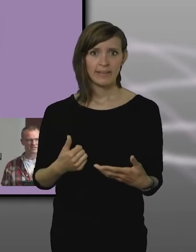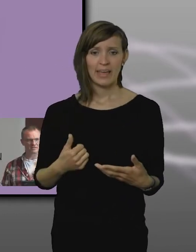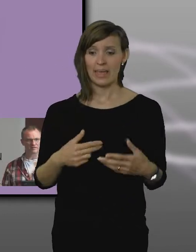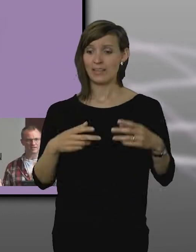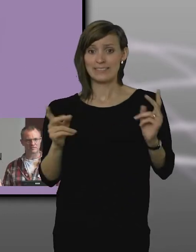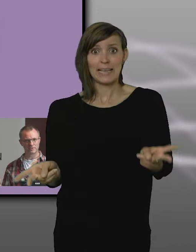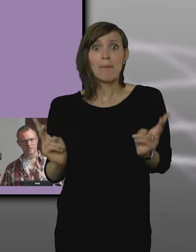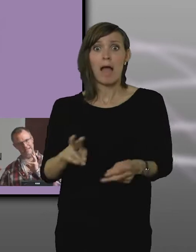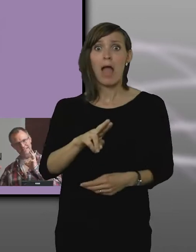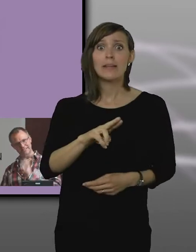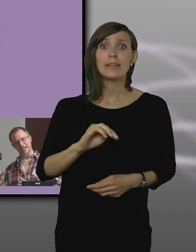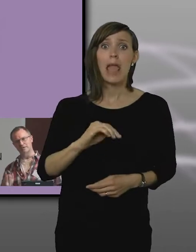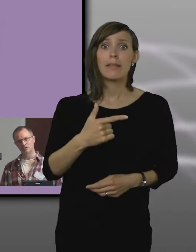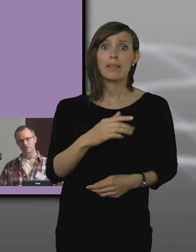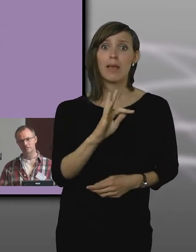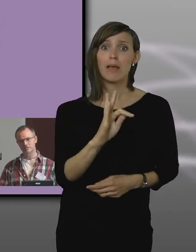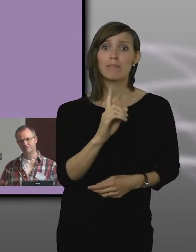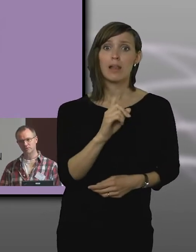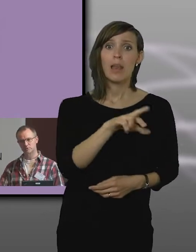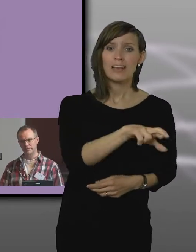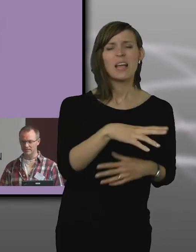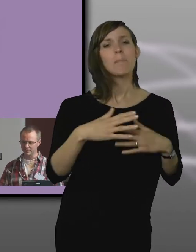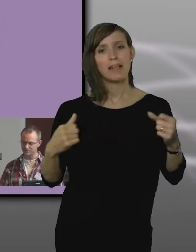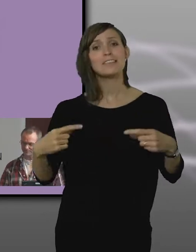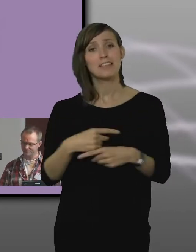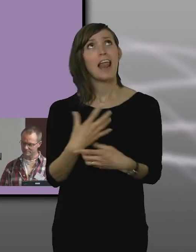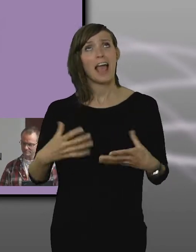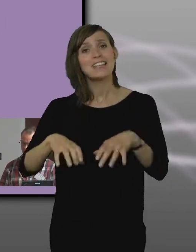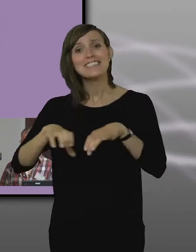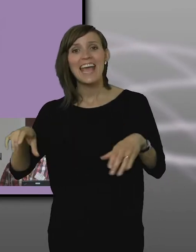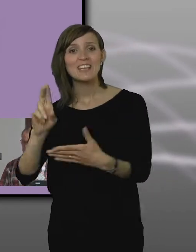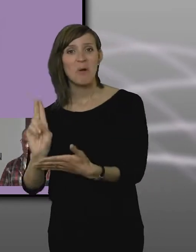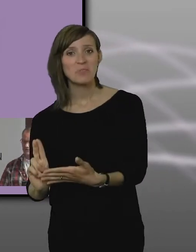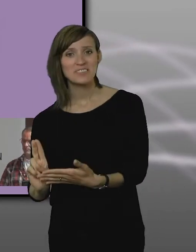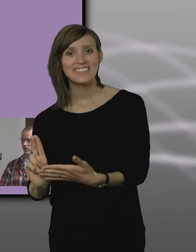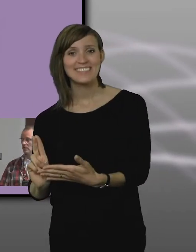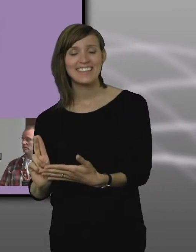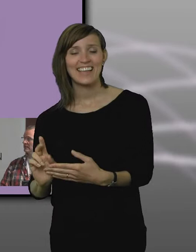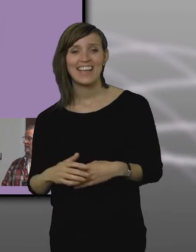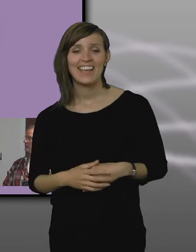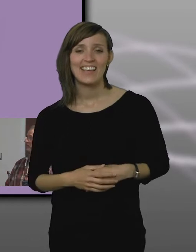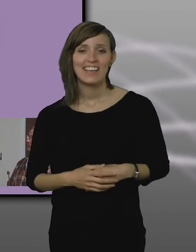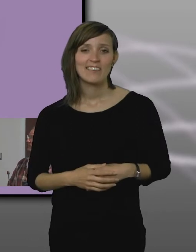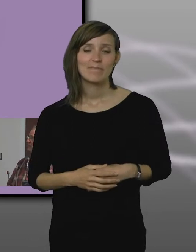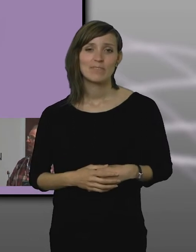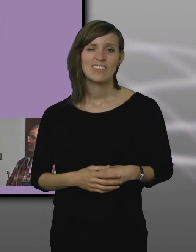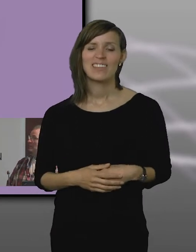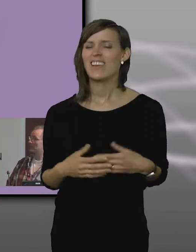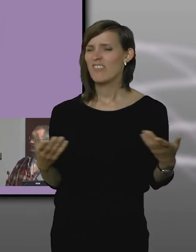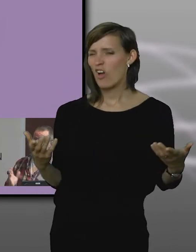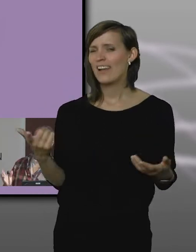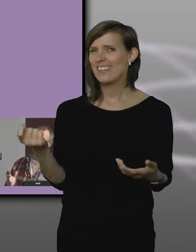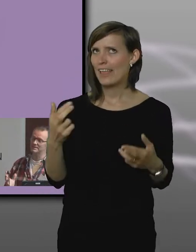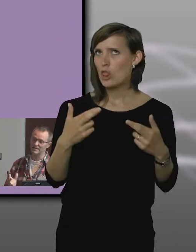Netflix, fast för scenkonst. Så tänkte vi. Det som var lite innovativt, eller